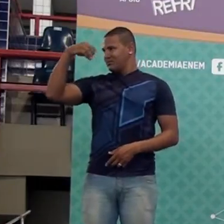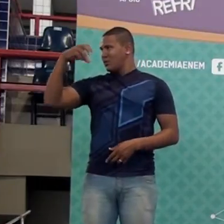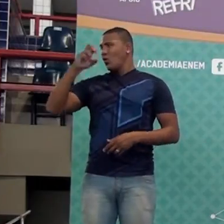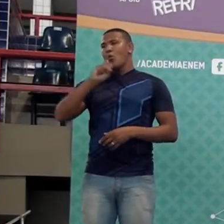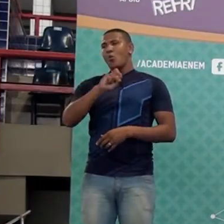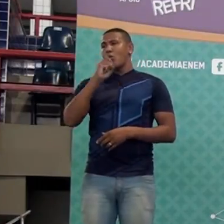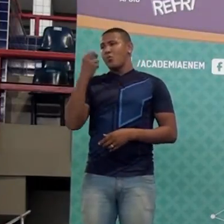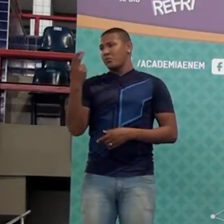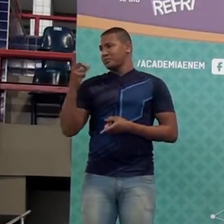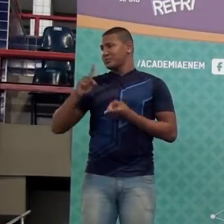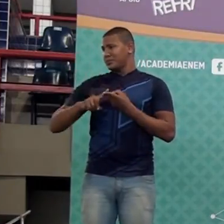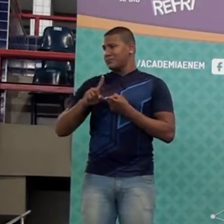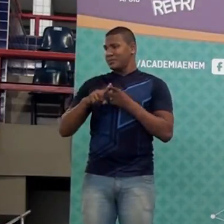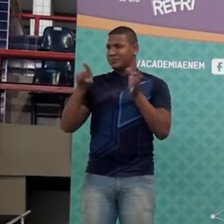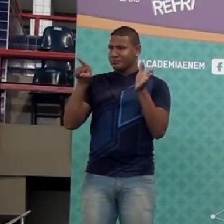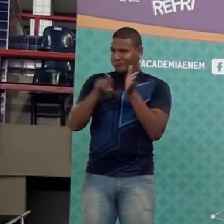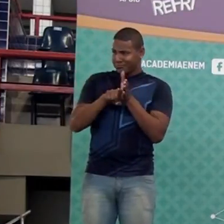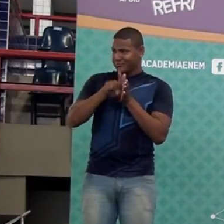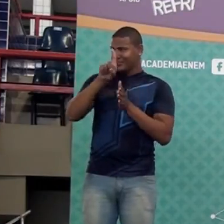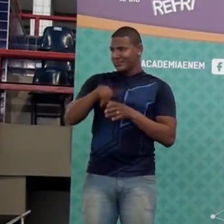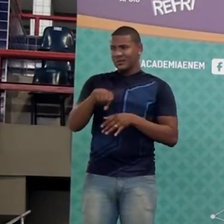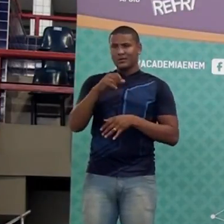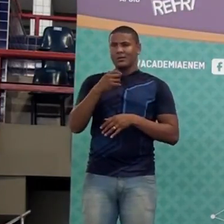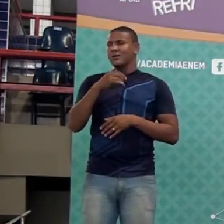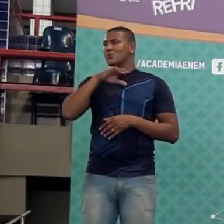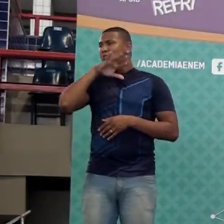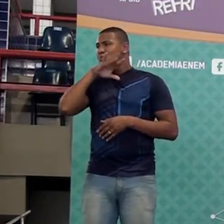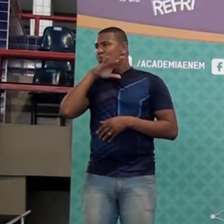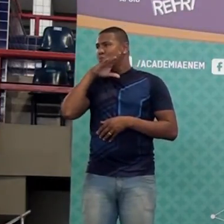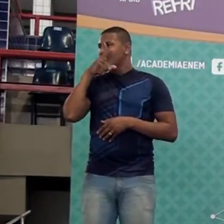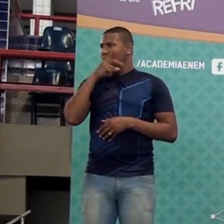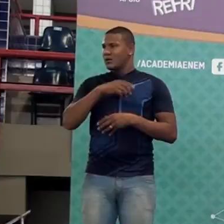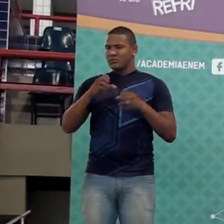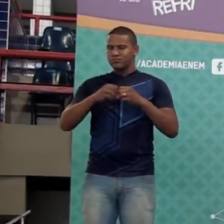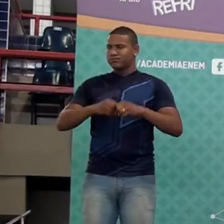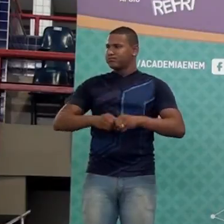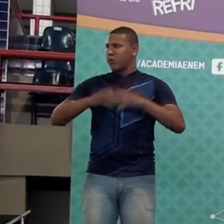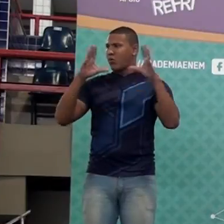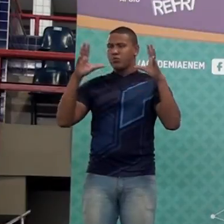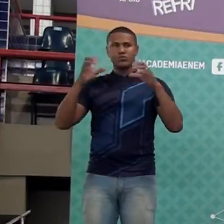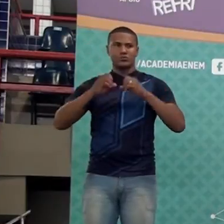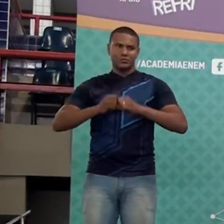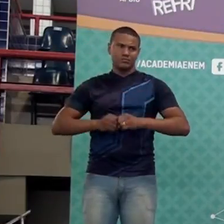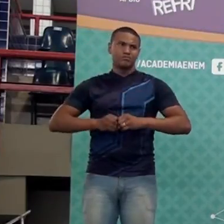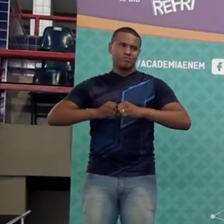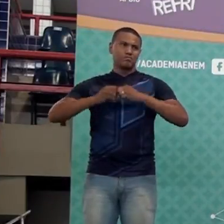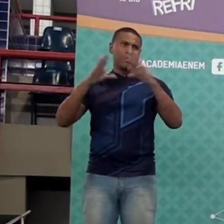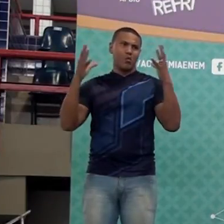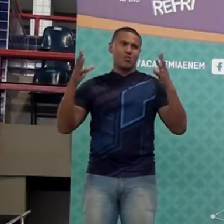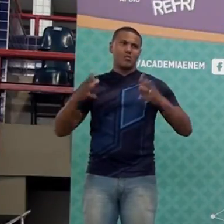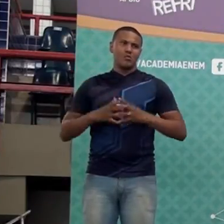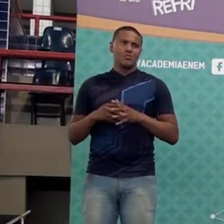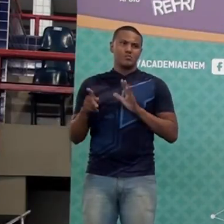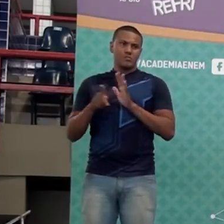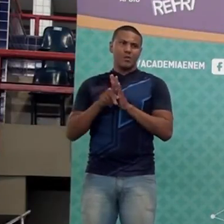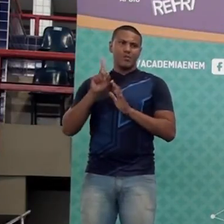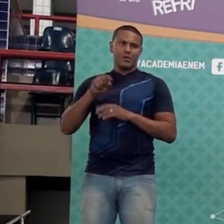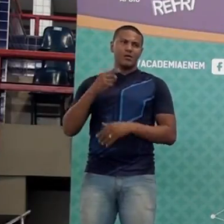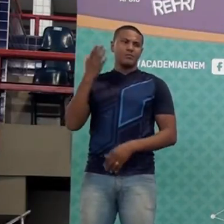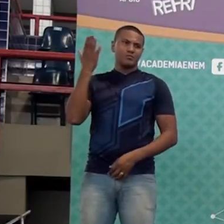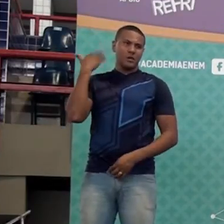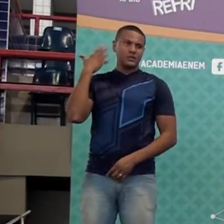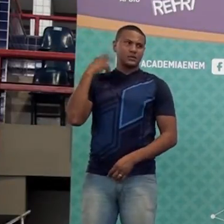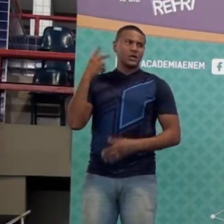ser utilizada como arma de destruição, que é o caso das armas que foram utilizados na Segunda Guerra Mundial,